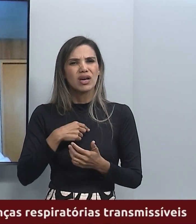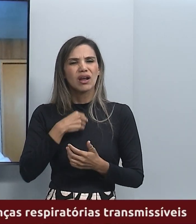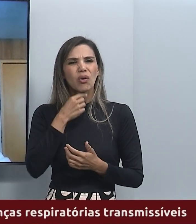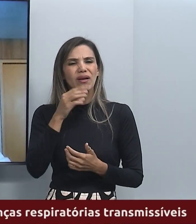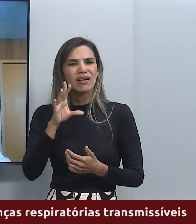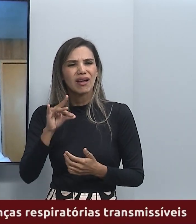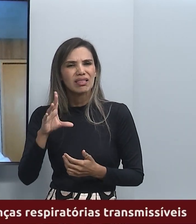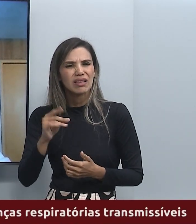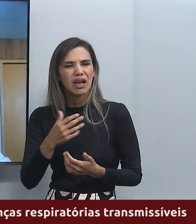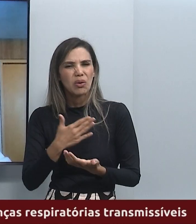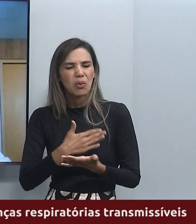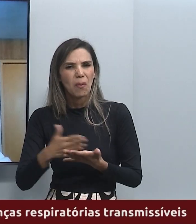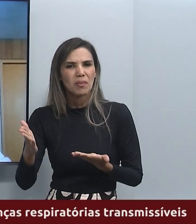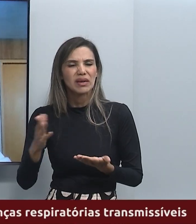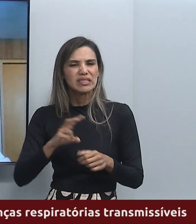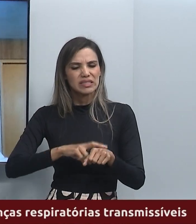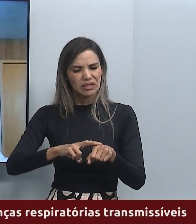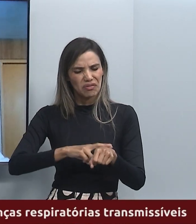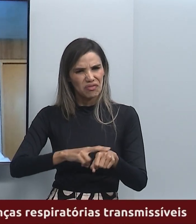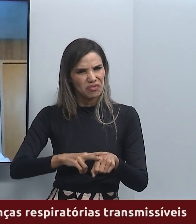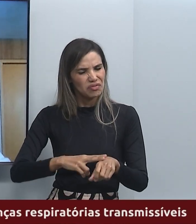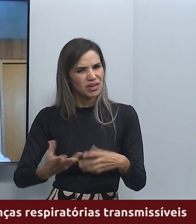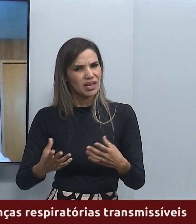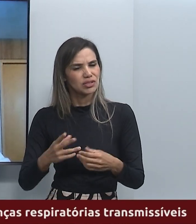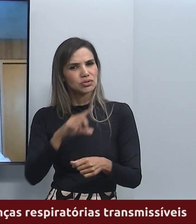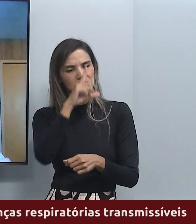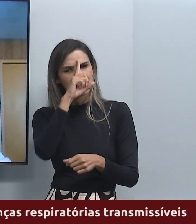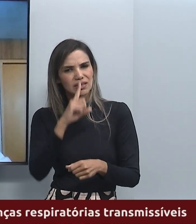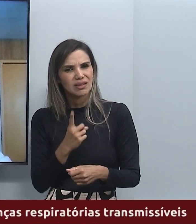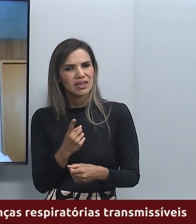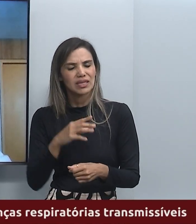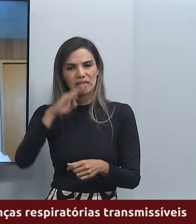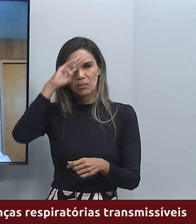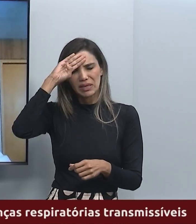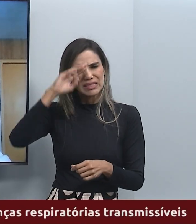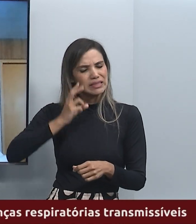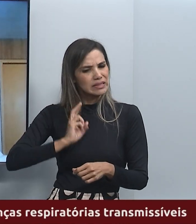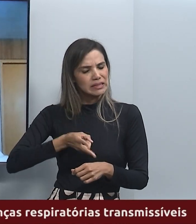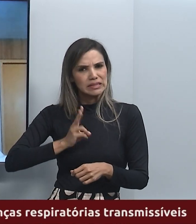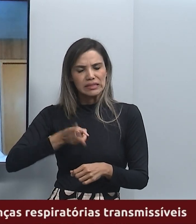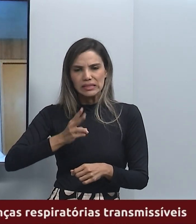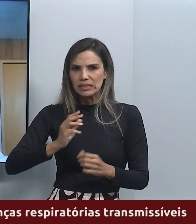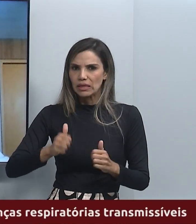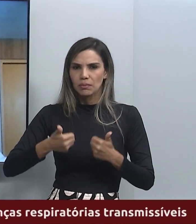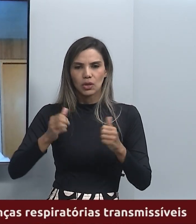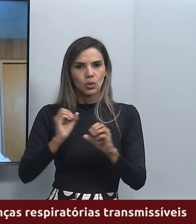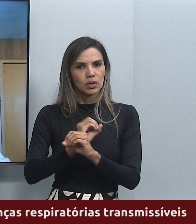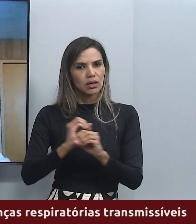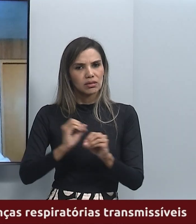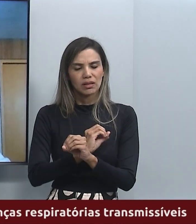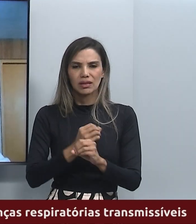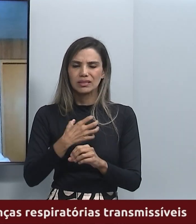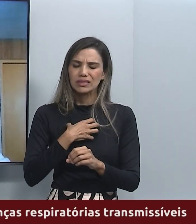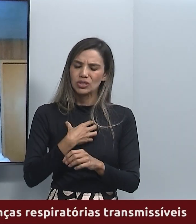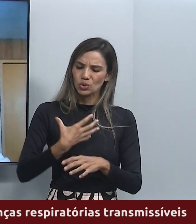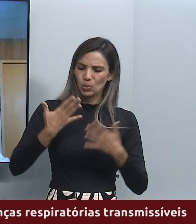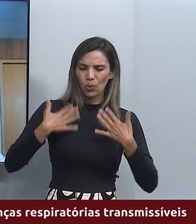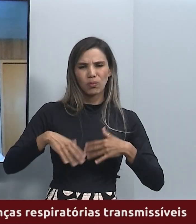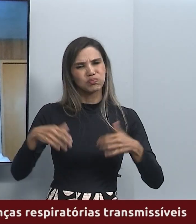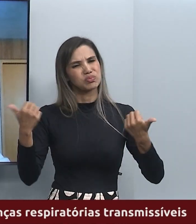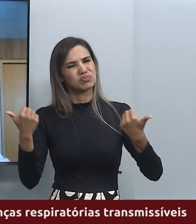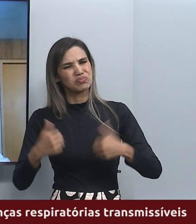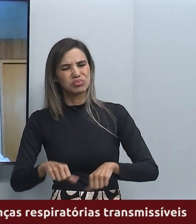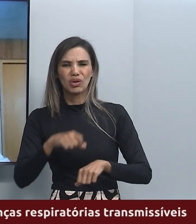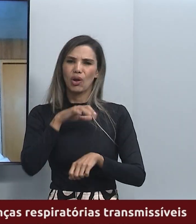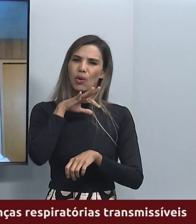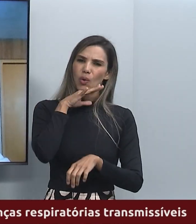amarelada, esverdeada, uma febre persistente, uma indisposição que não melhora, é importante, né? Vamos pôr aí um